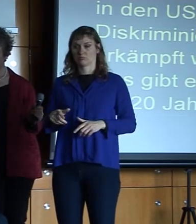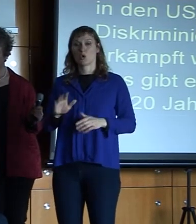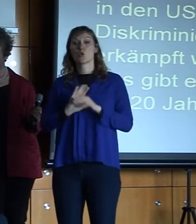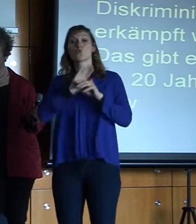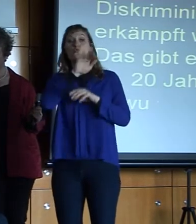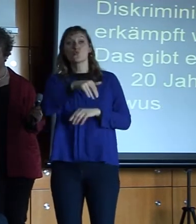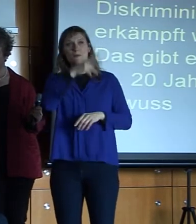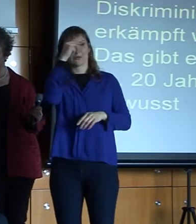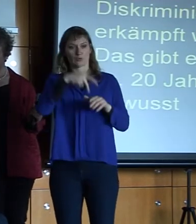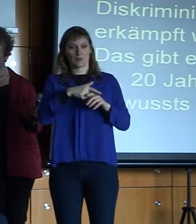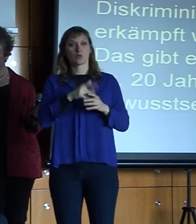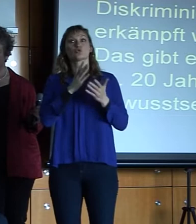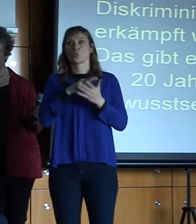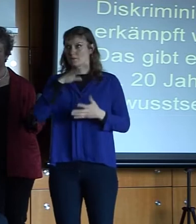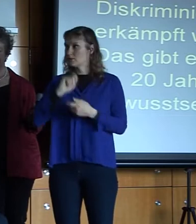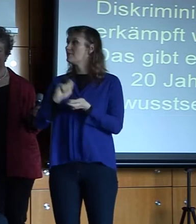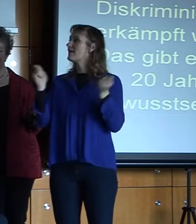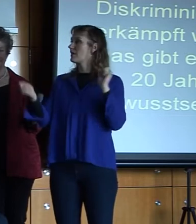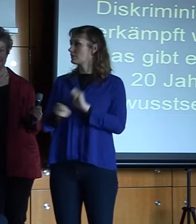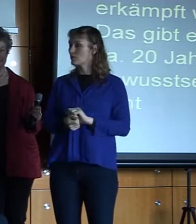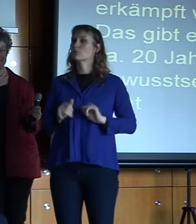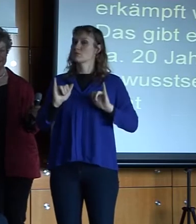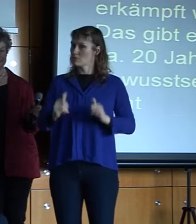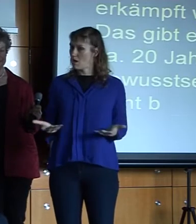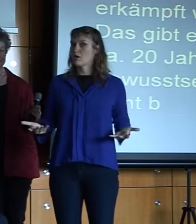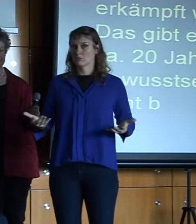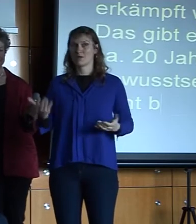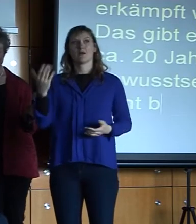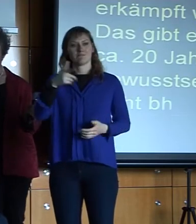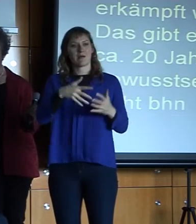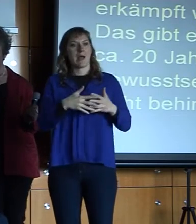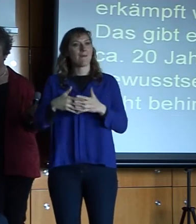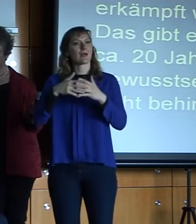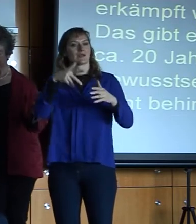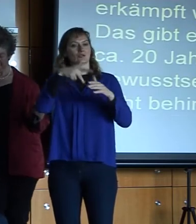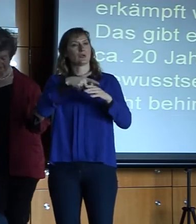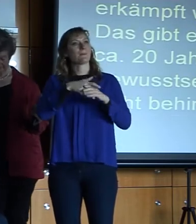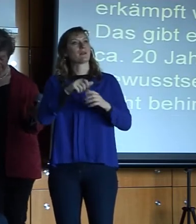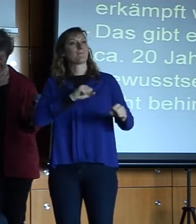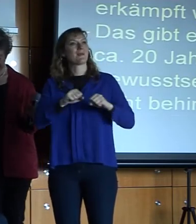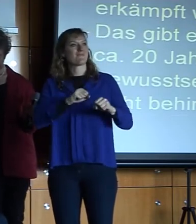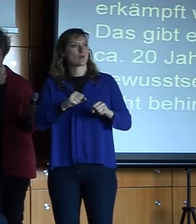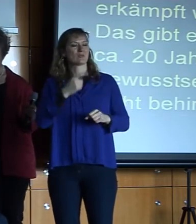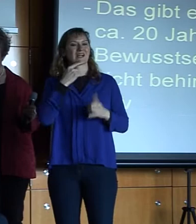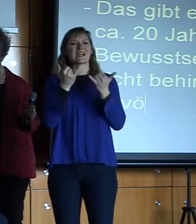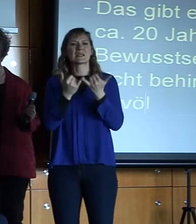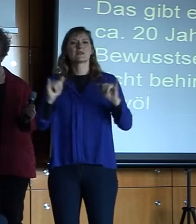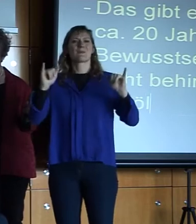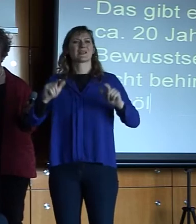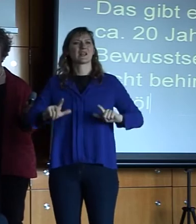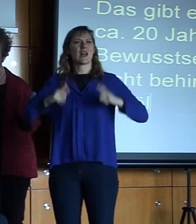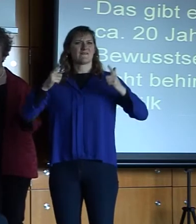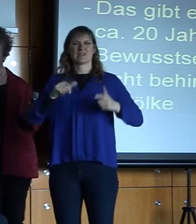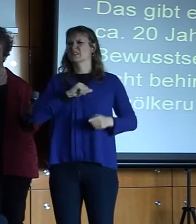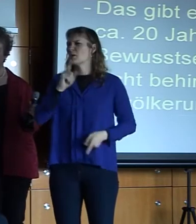Menschen dramatisch verändert hat. Der Grundsatz der amerikanischen Behindertenbewegung, Independent Living, selbstbestimmt Leben